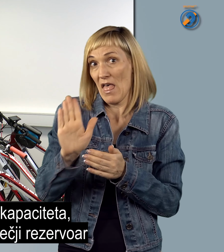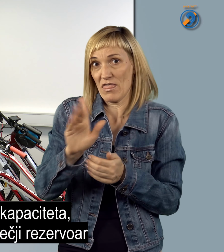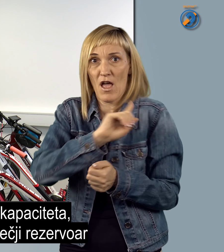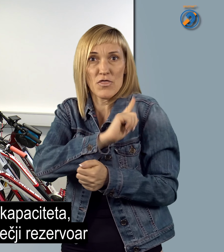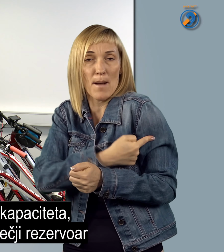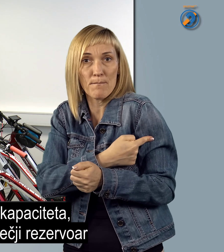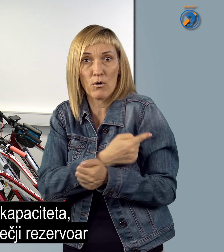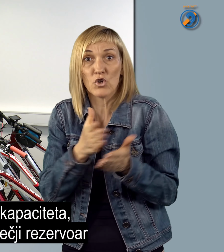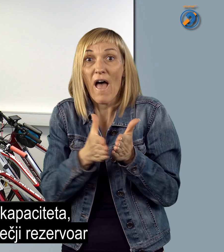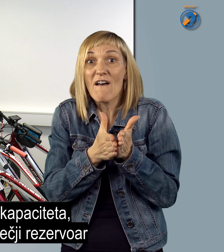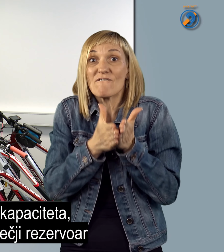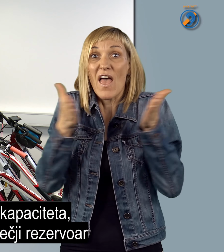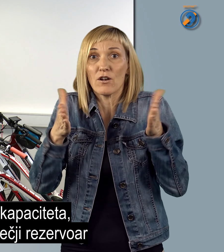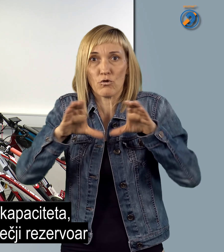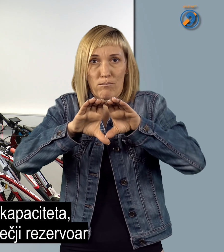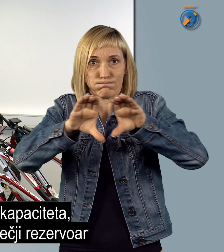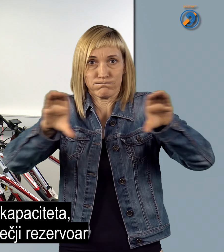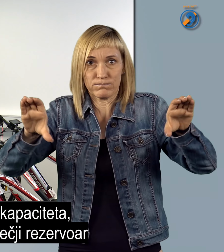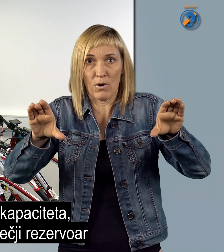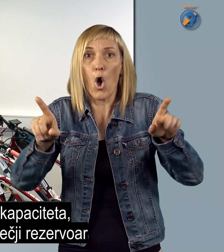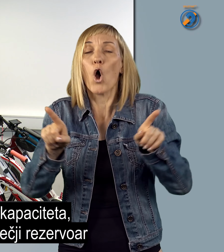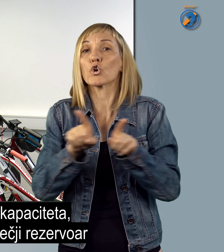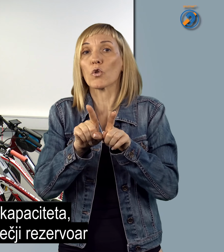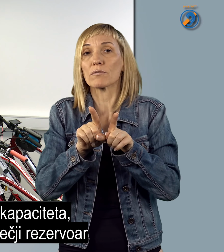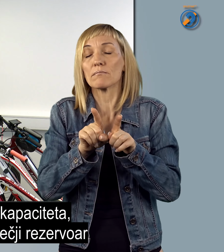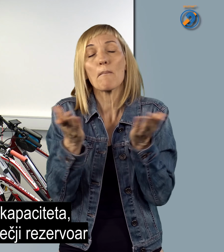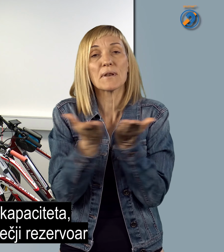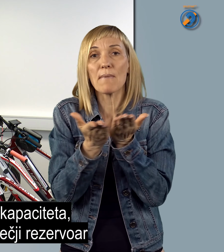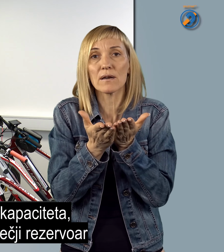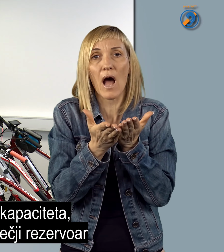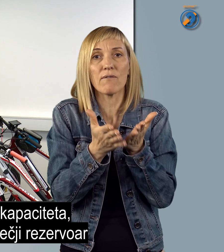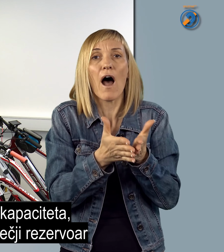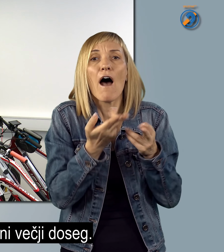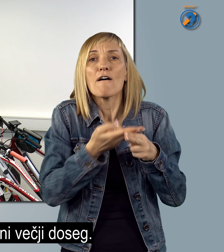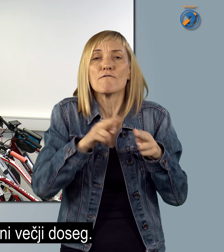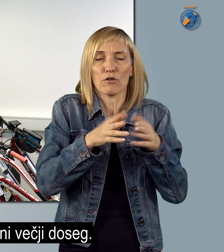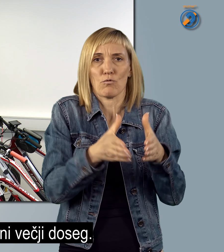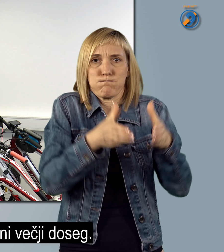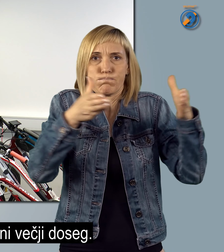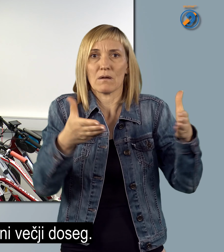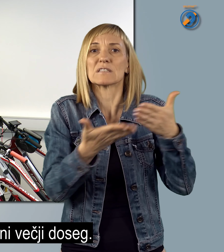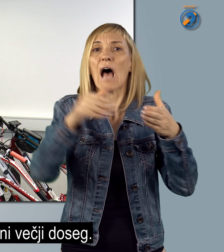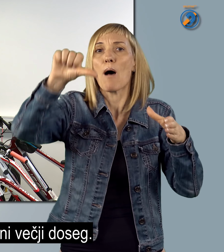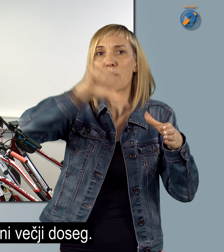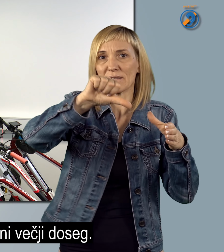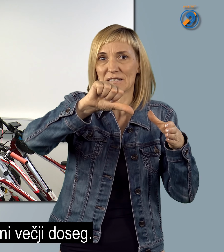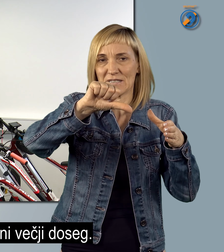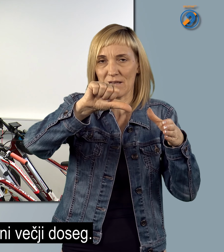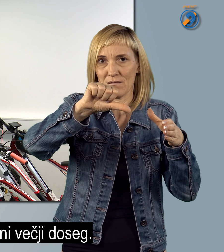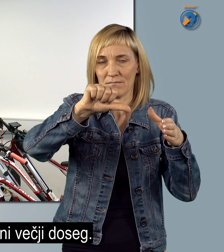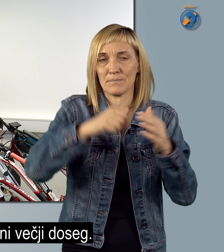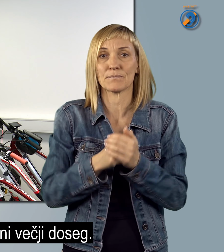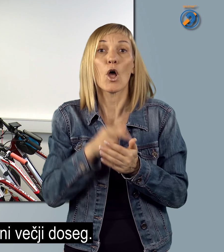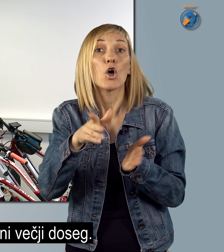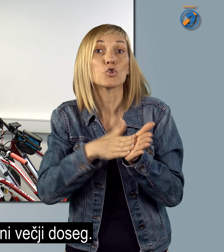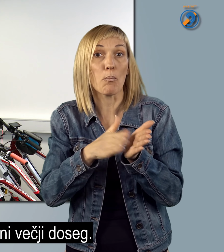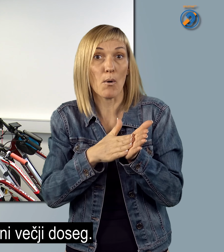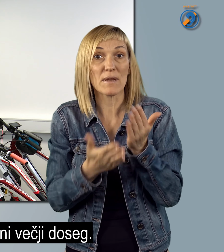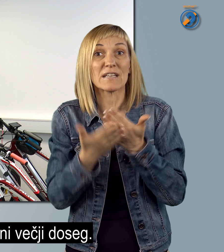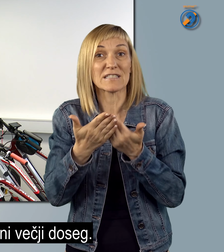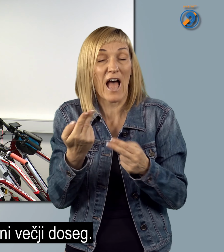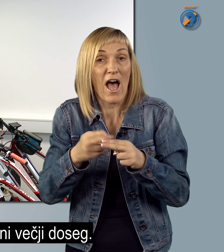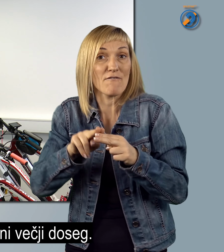njena kapaciteta, večja kapaciteta je zelo podobno, kot bi imeli večji rezervoar za gorivo pri avtomobilu. Kar pomeni,